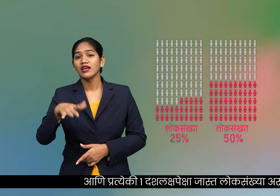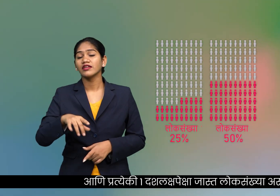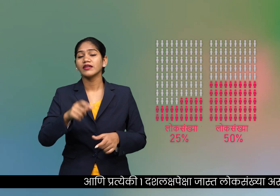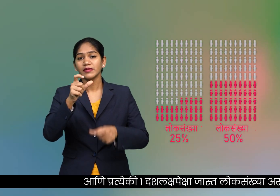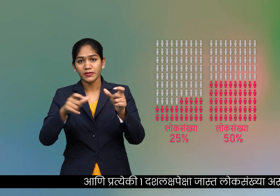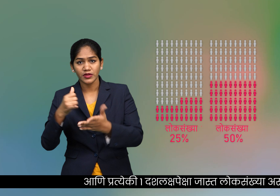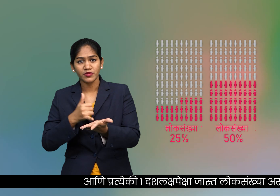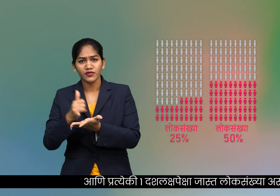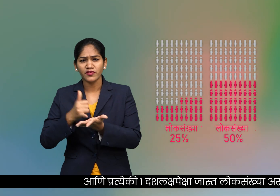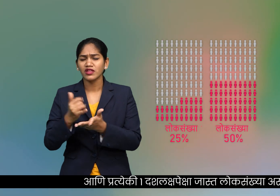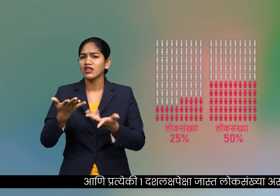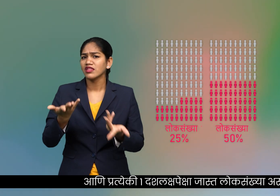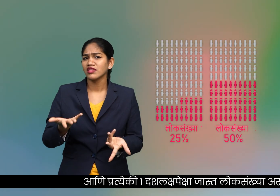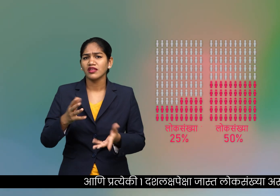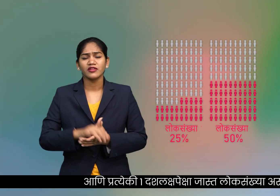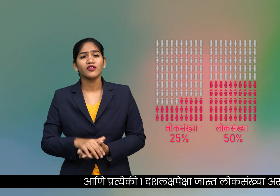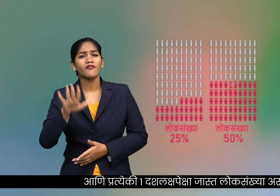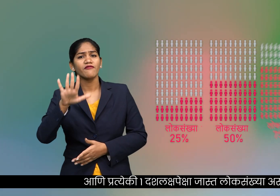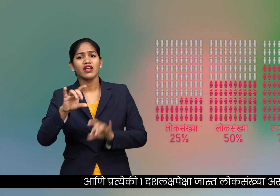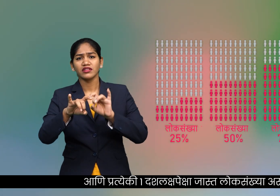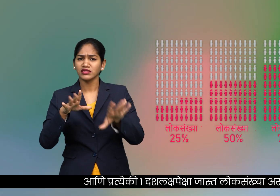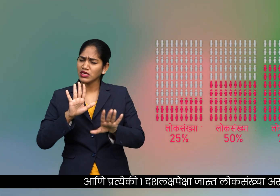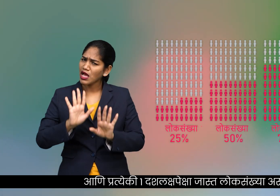प्रत्येकी 1 दशलक्षपेक्षा जास्त लोकसंख्या असलेली